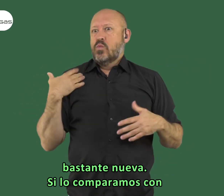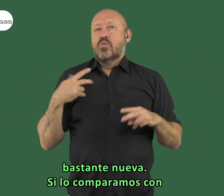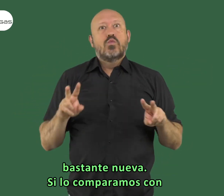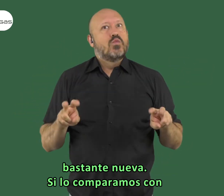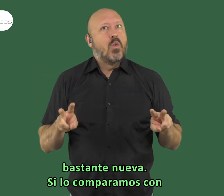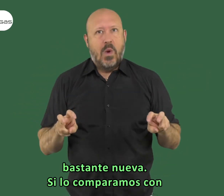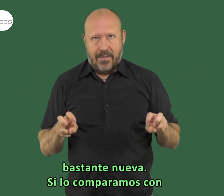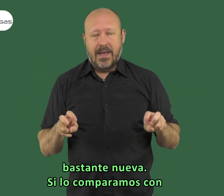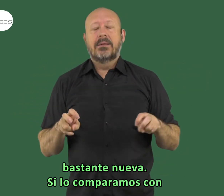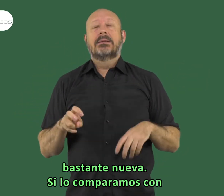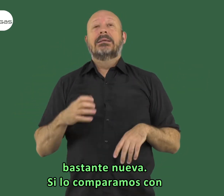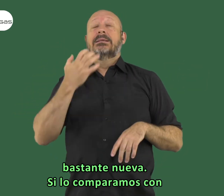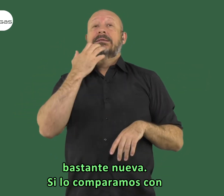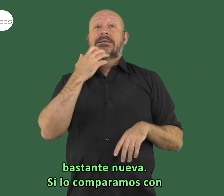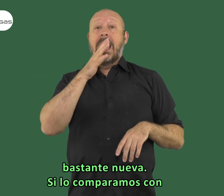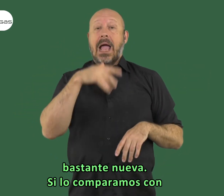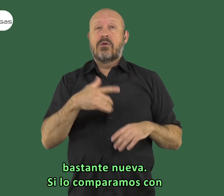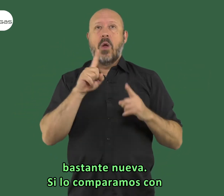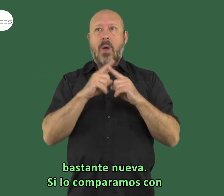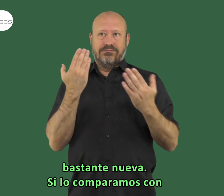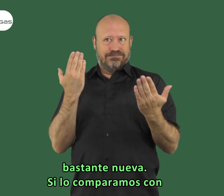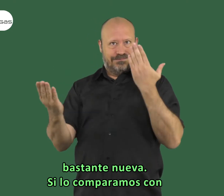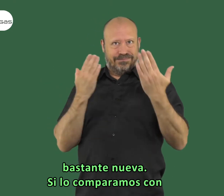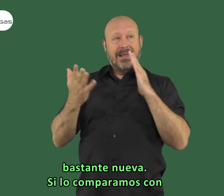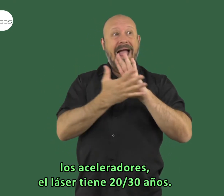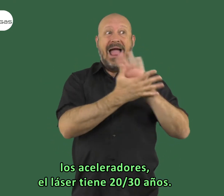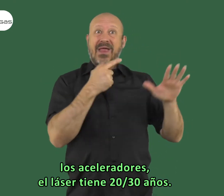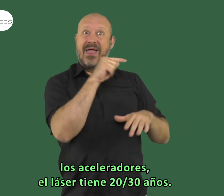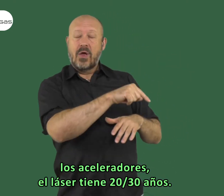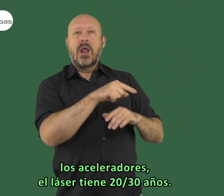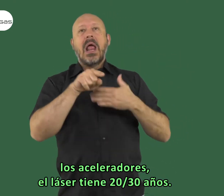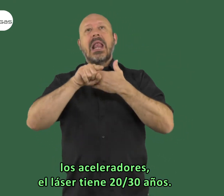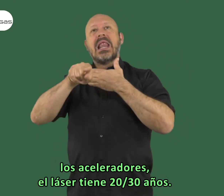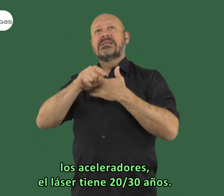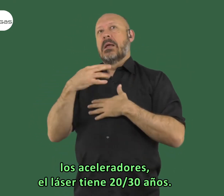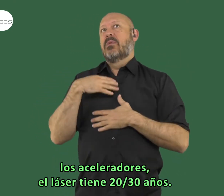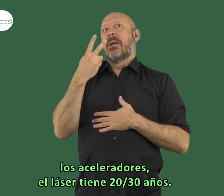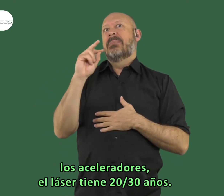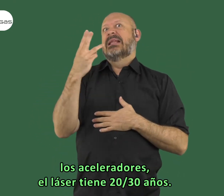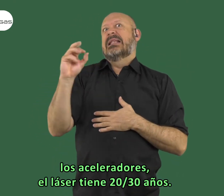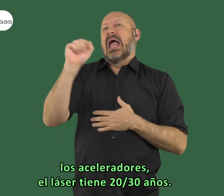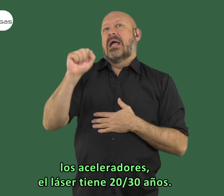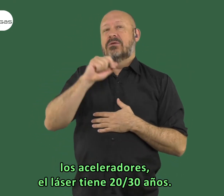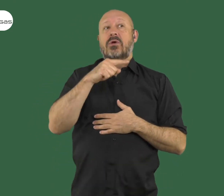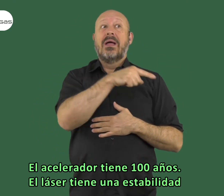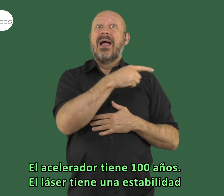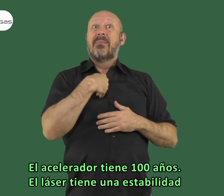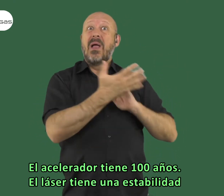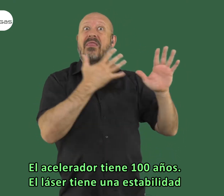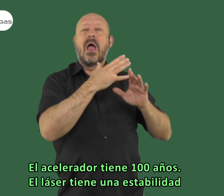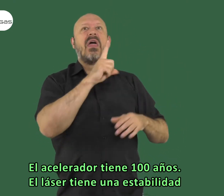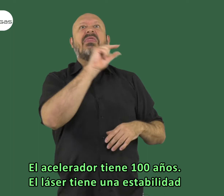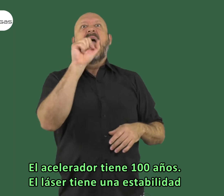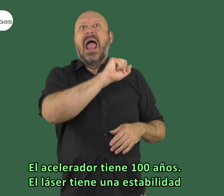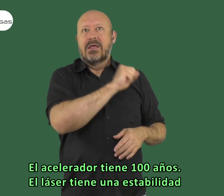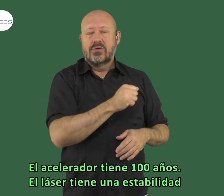tecnología bastante nueva. Y si la vamos a confrontar con los aceleradores, el láser tiene 20, 30 años, los aceleradores tienen